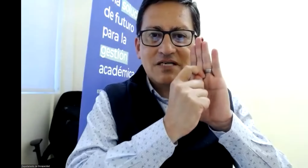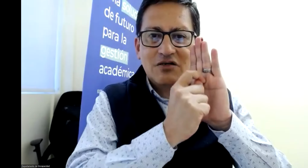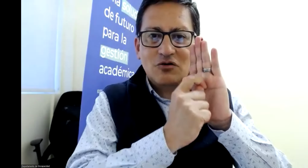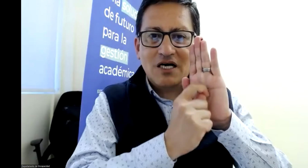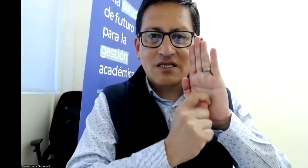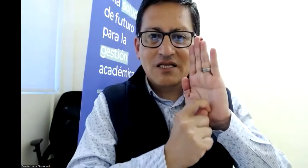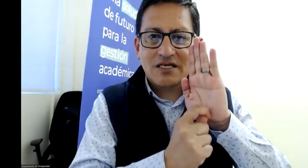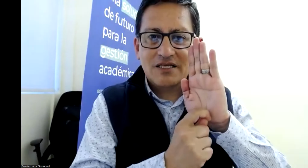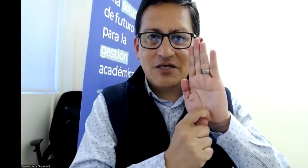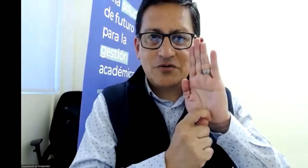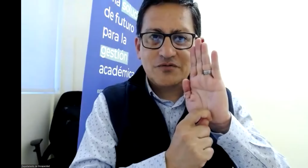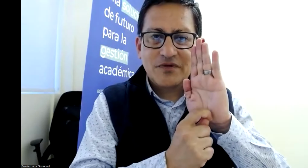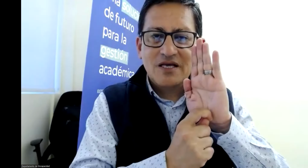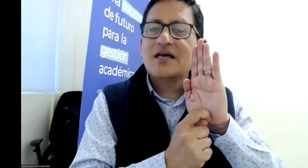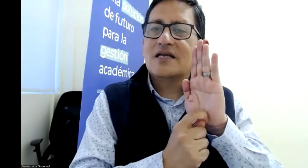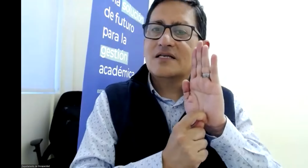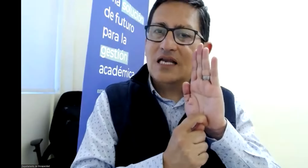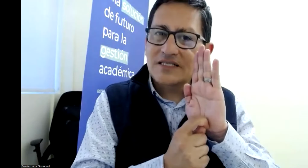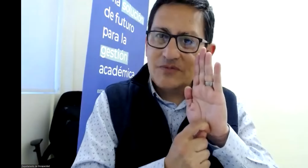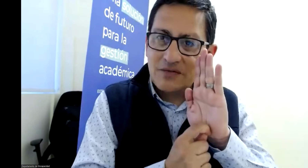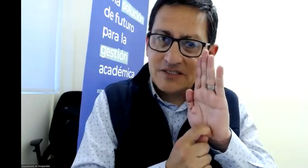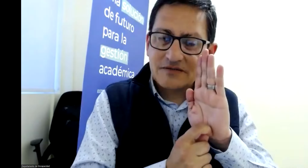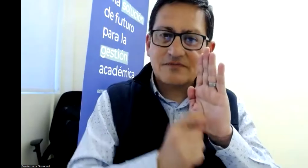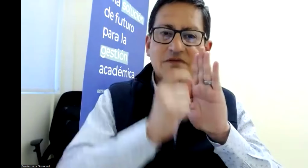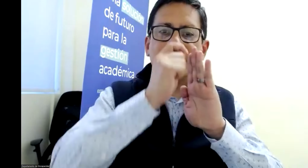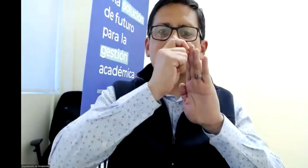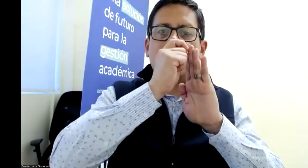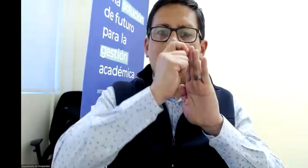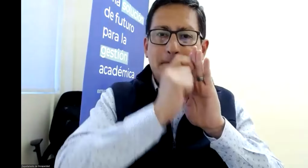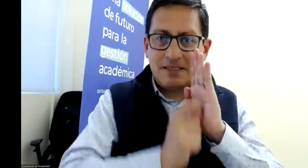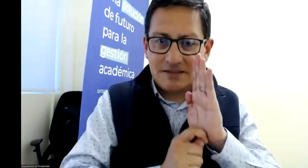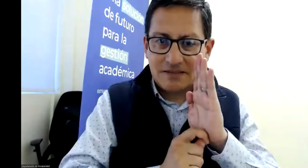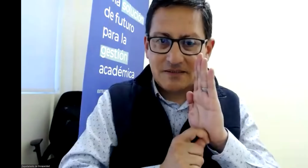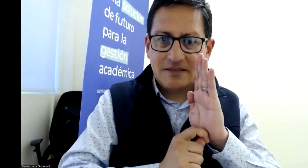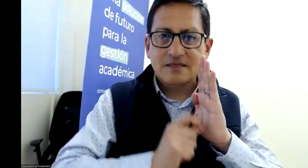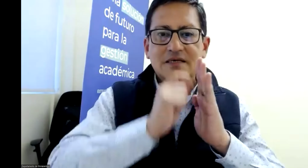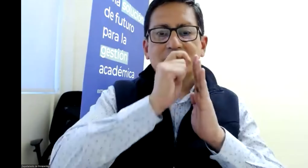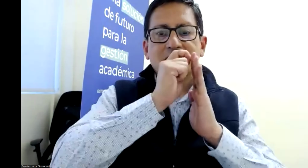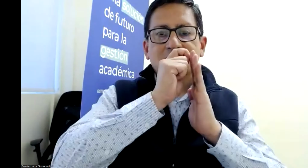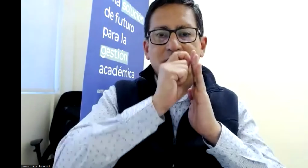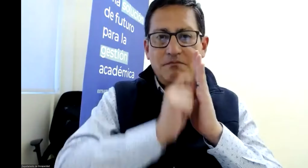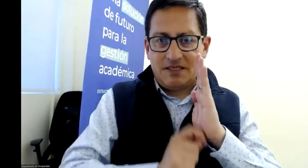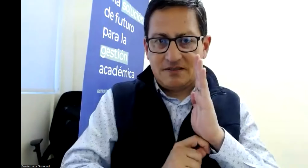abajo hasta el 31. Y esa es la seña para mes. Fíjense, mes, mes.